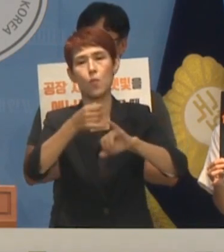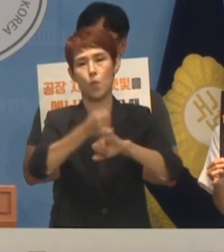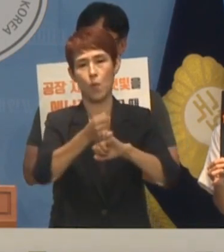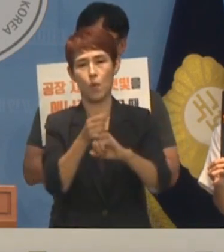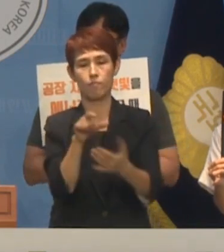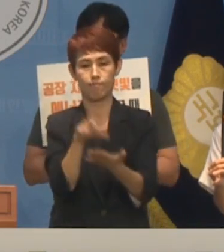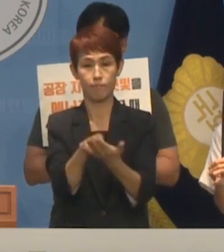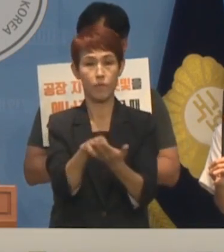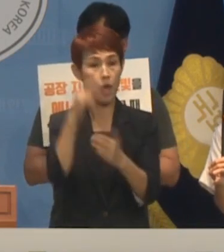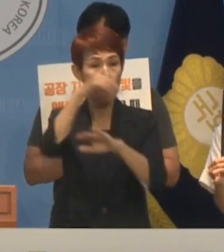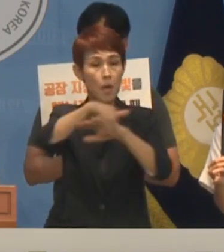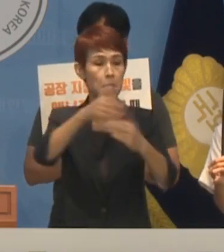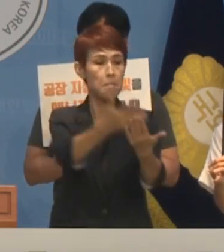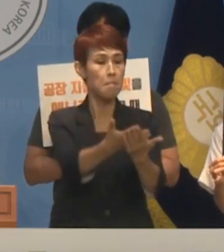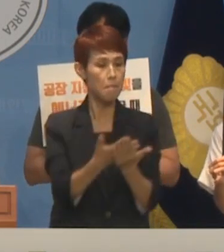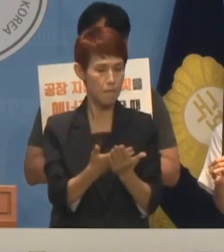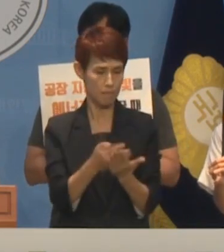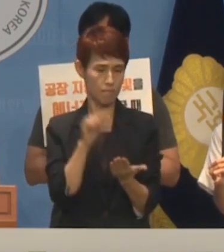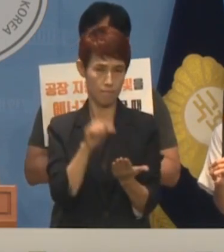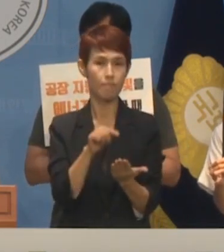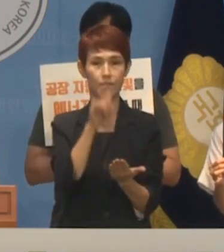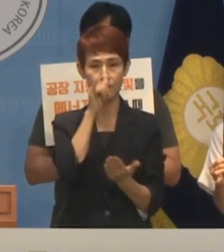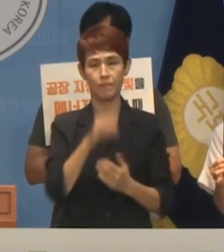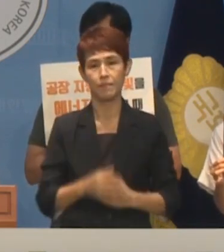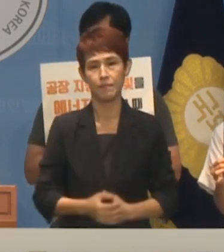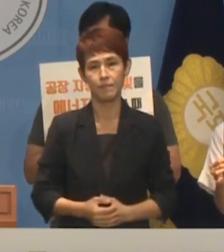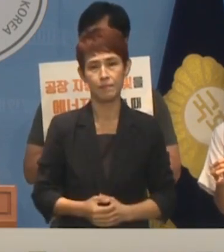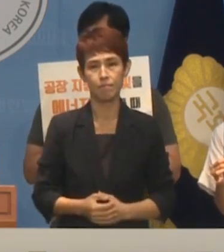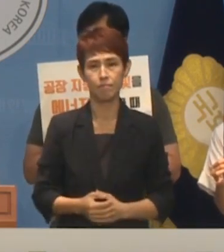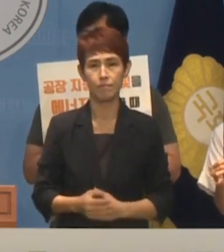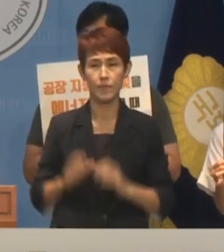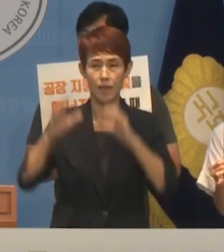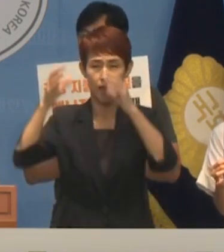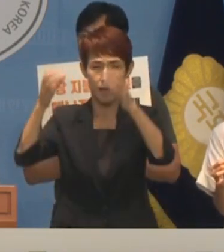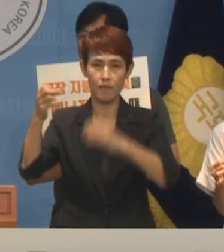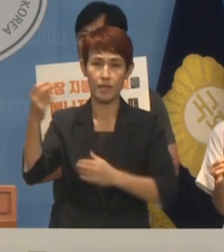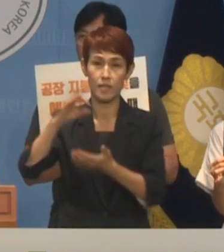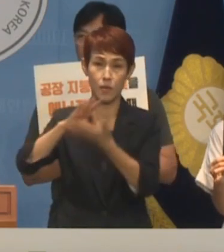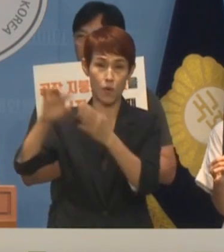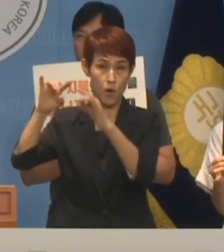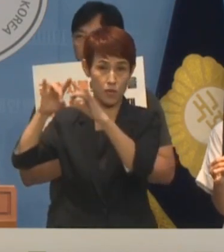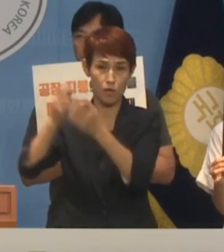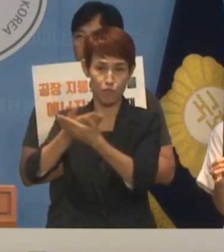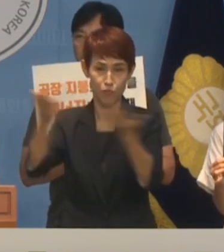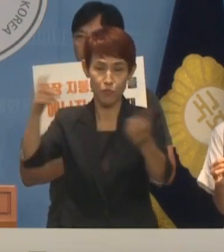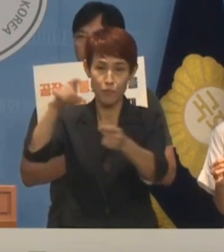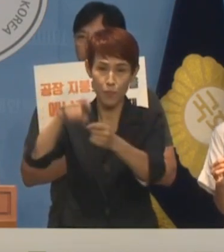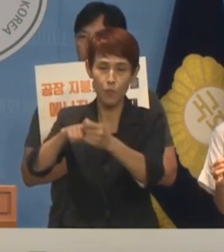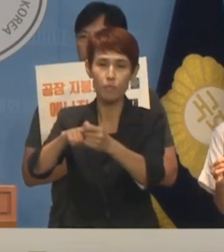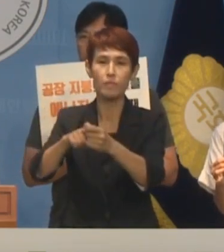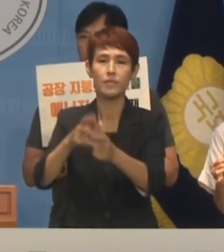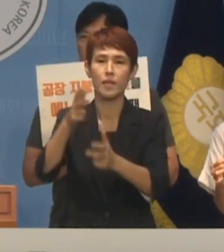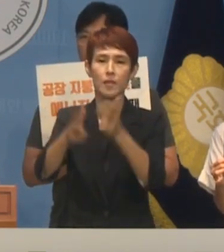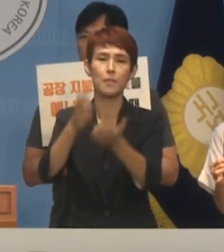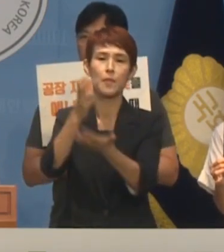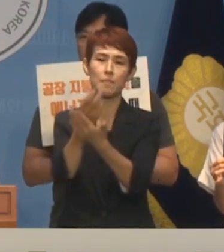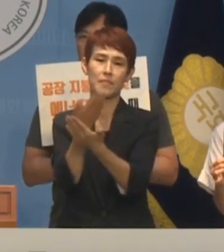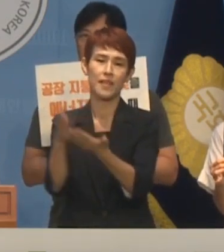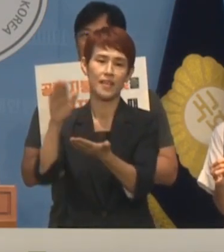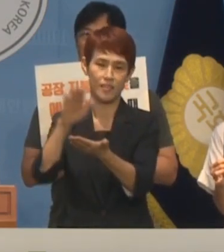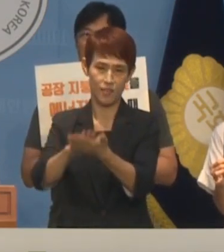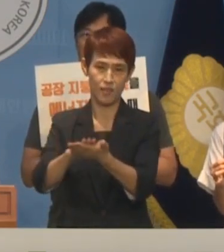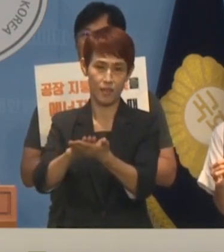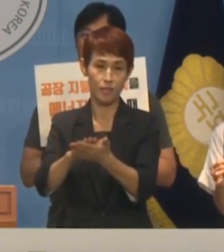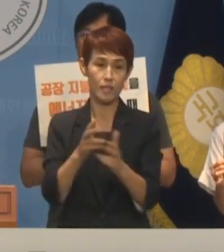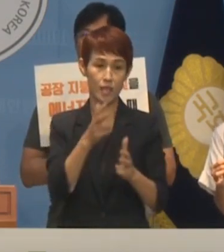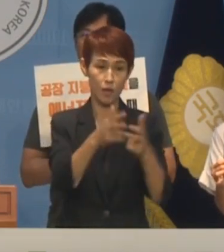제출하도록 의무화하였습니다. 체계적인 재생에너지 보급을 위해서 산업집적법 개정을 통해 산업통상자원부